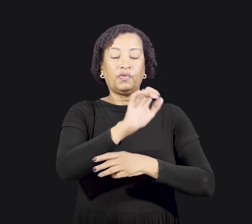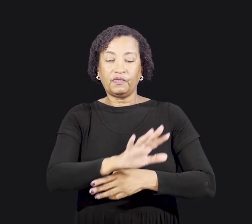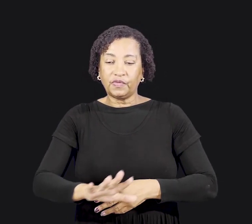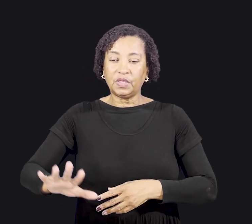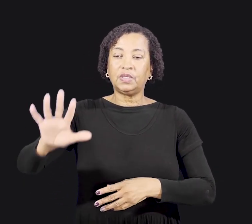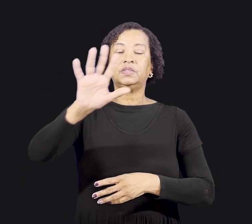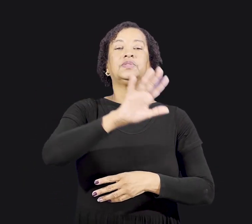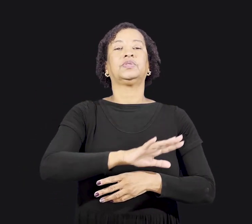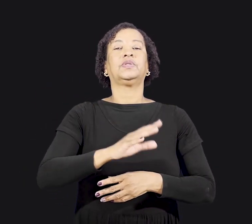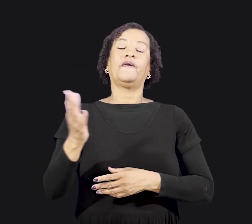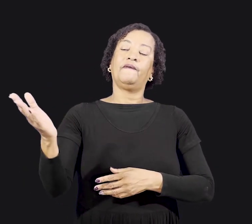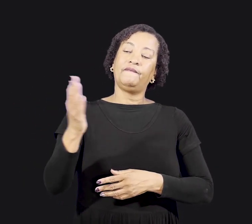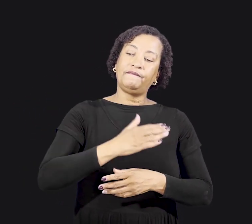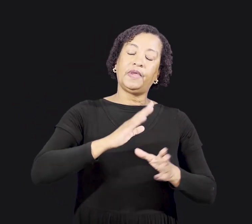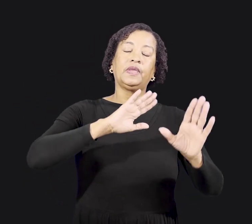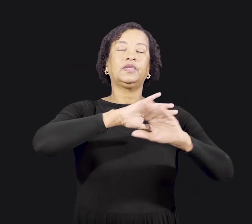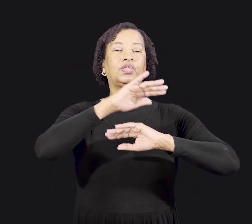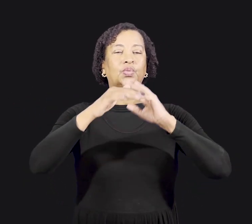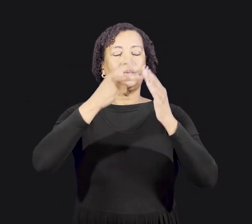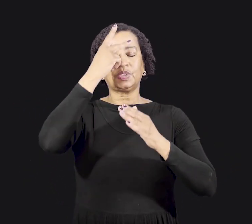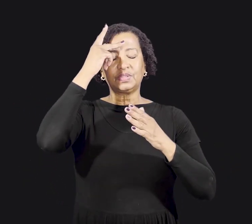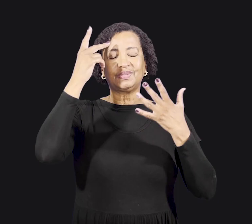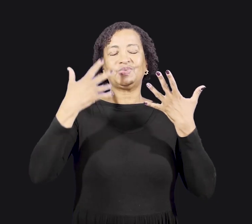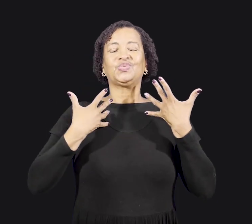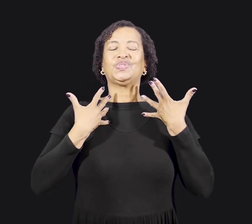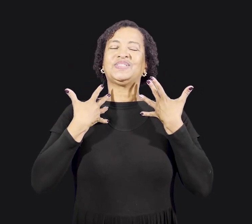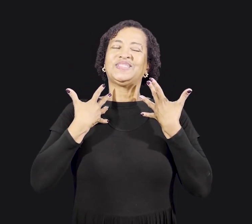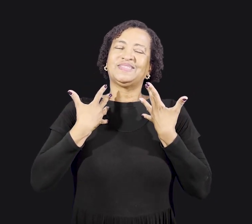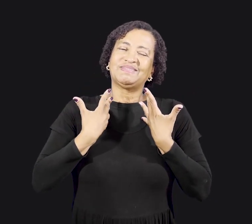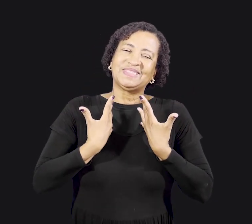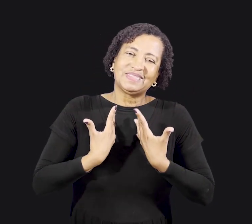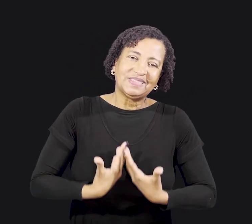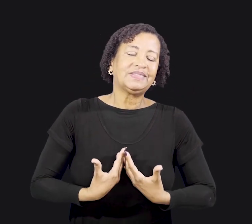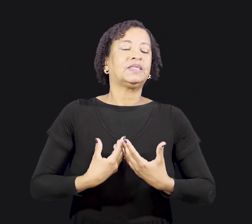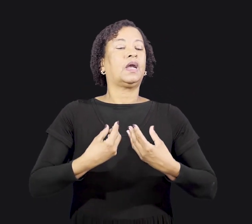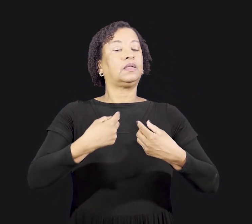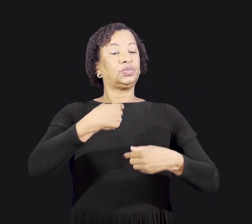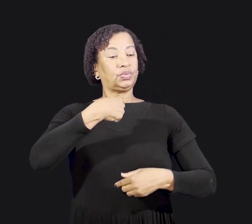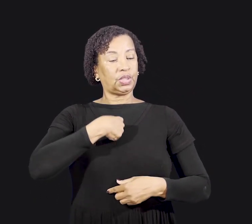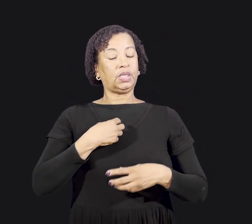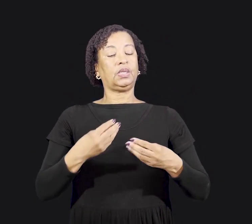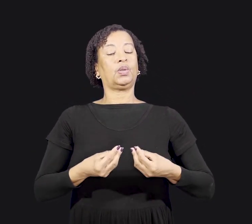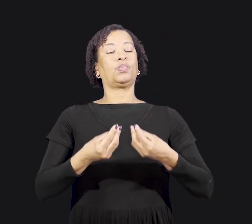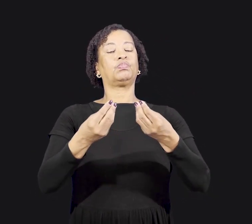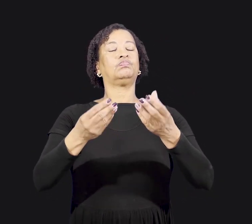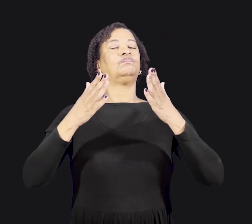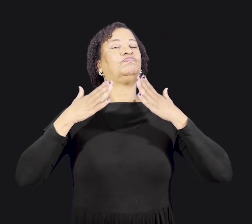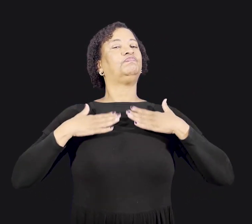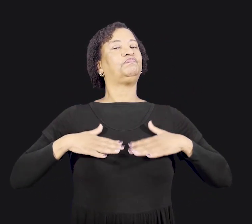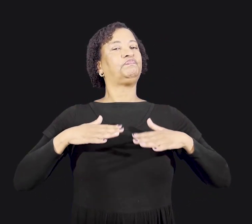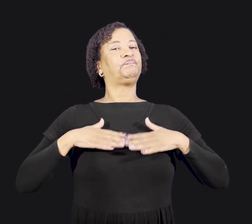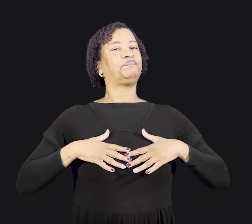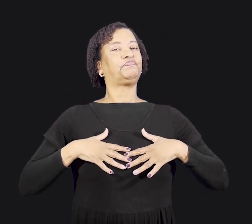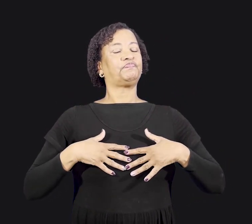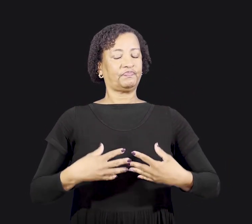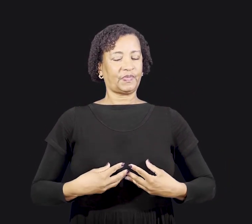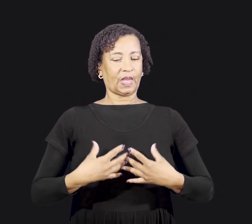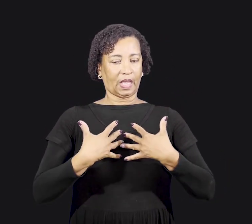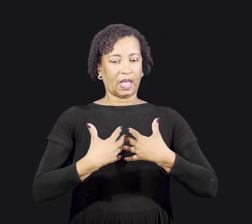Venham a mim todos os que estão cansados e sobrecarregados, e eu lhes darei descanso. Tomem sobre vós o meu jugo